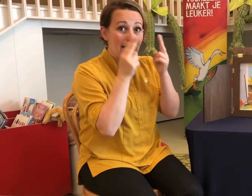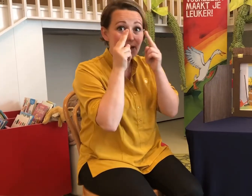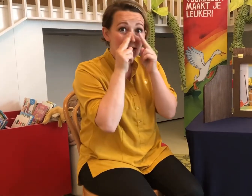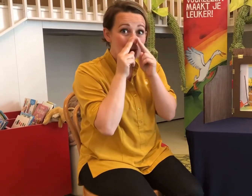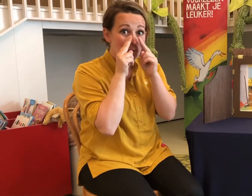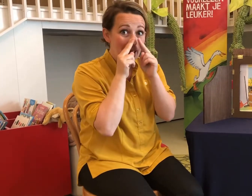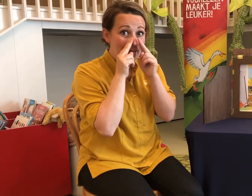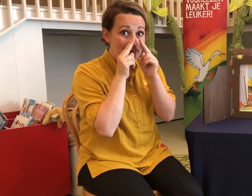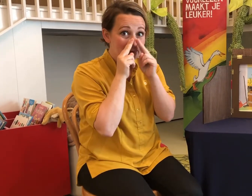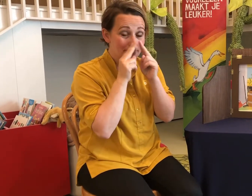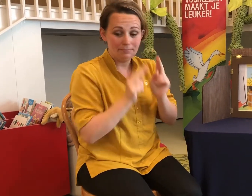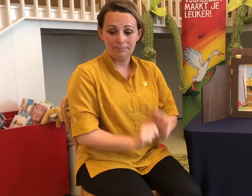Konijn.